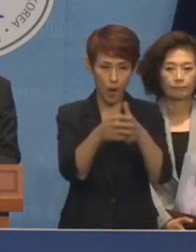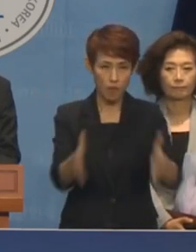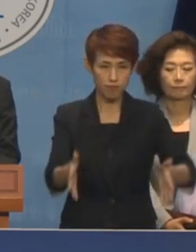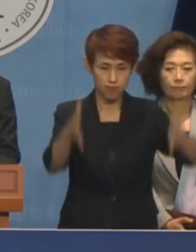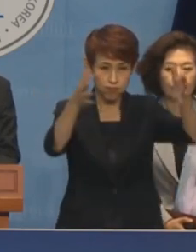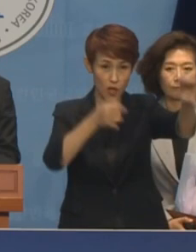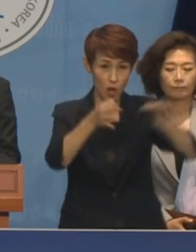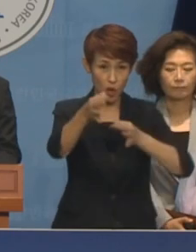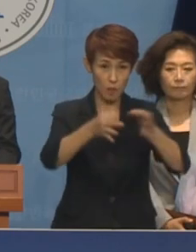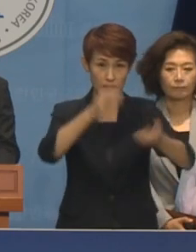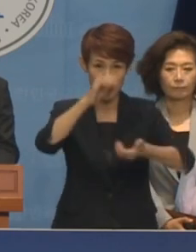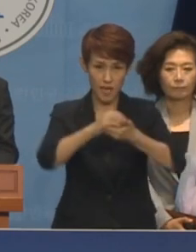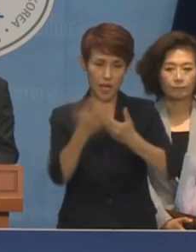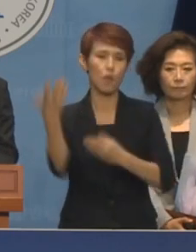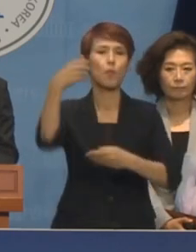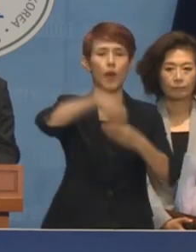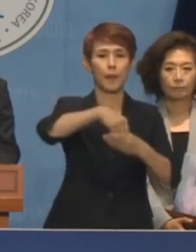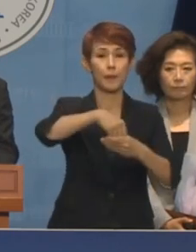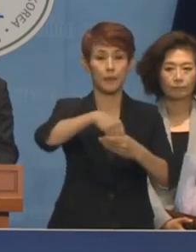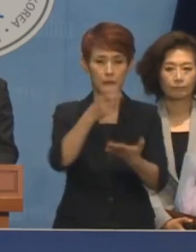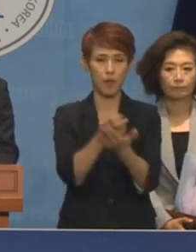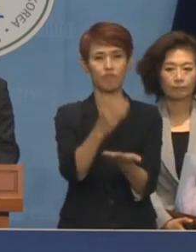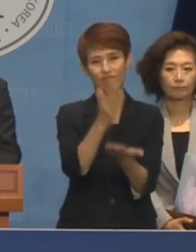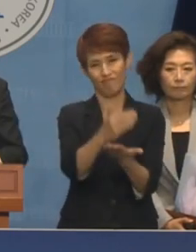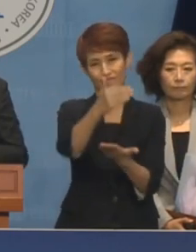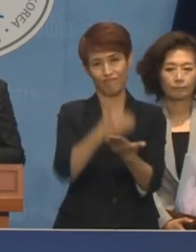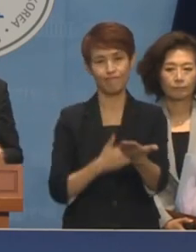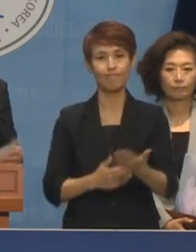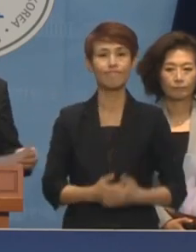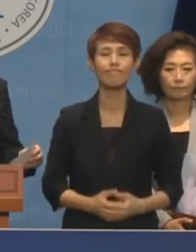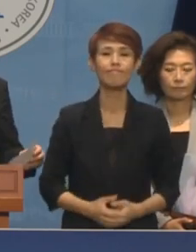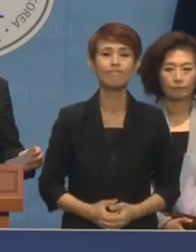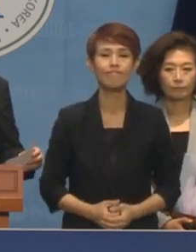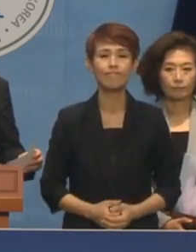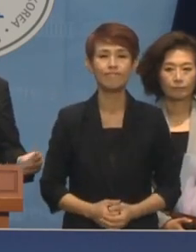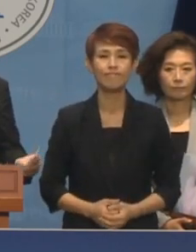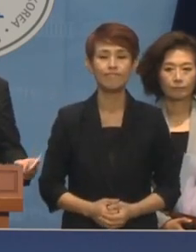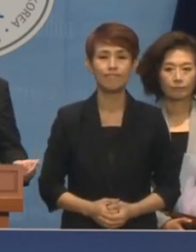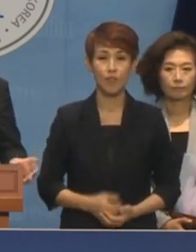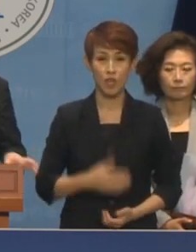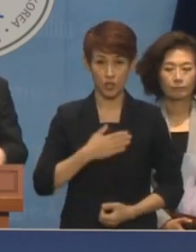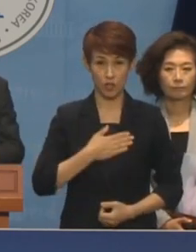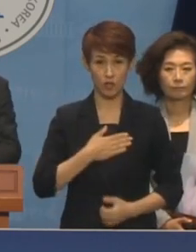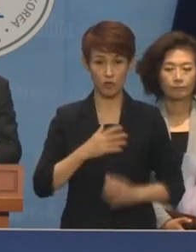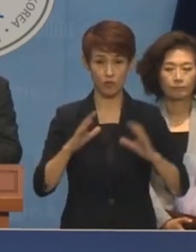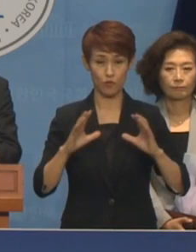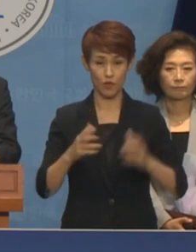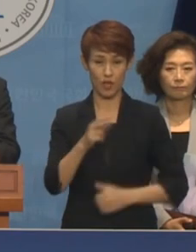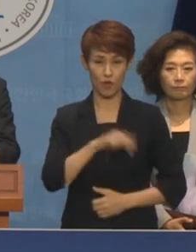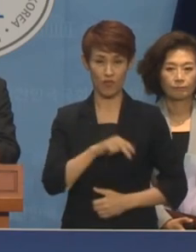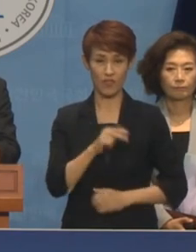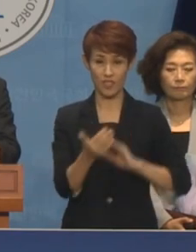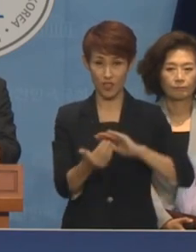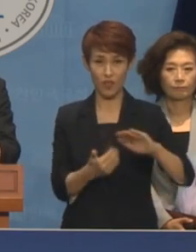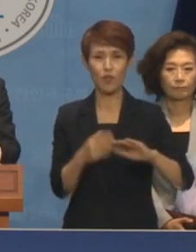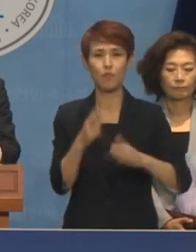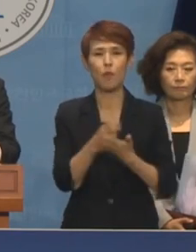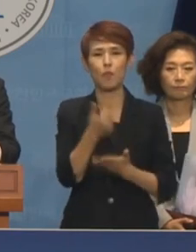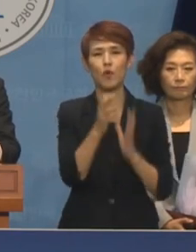대상에 포함하는 것이 법안의 주요 내용입니다. 저는 국회에 들어오기 전 변호사 생활을